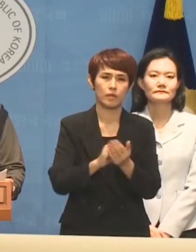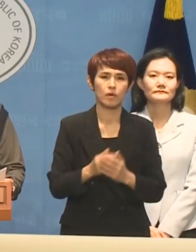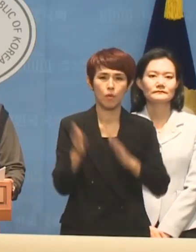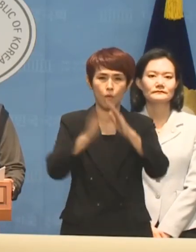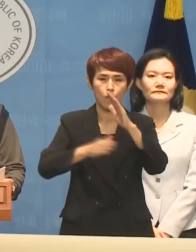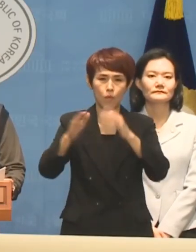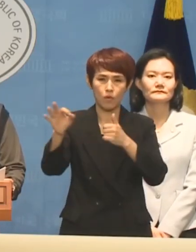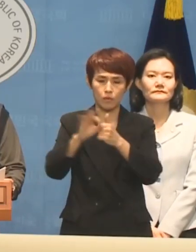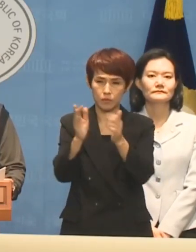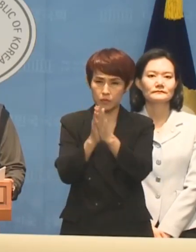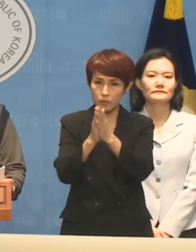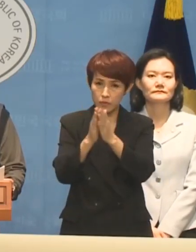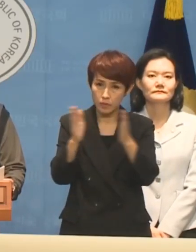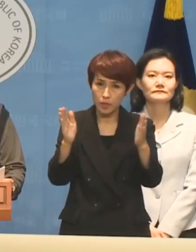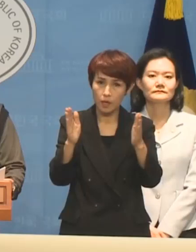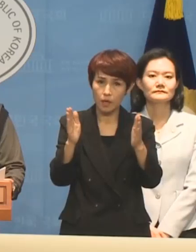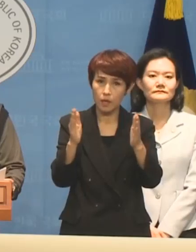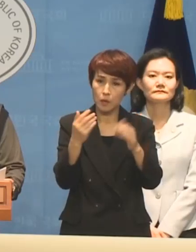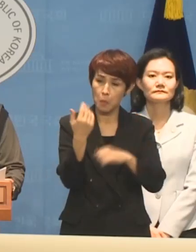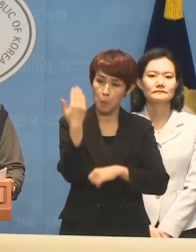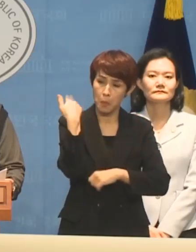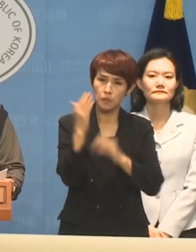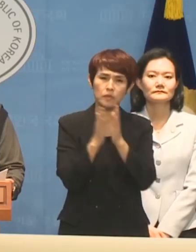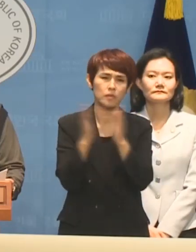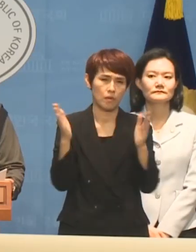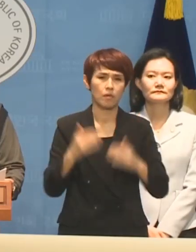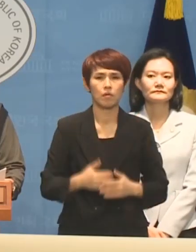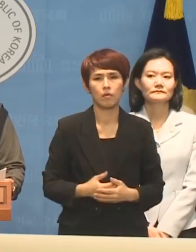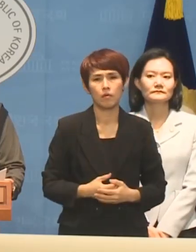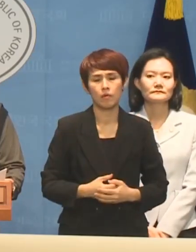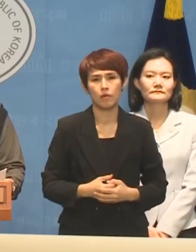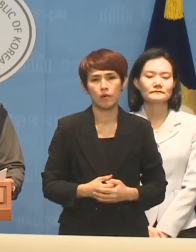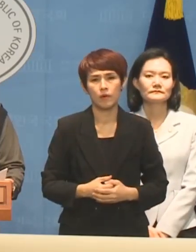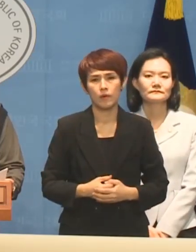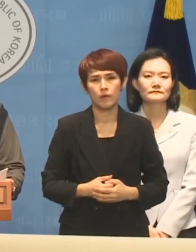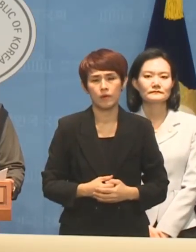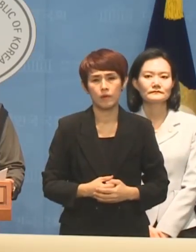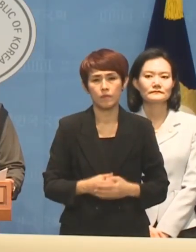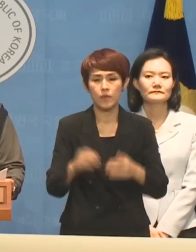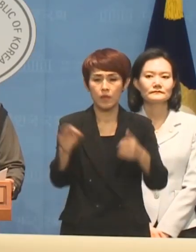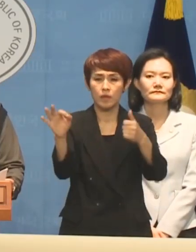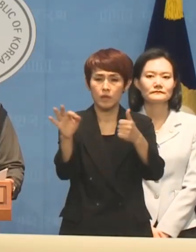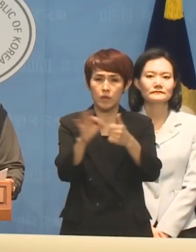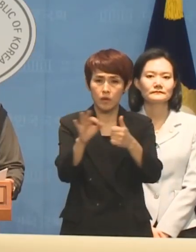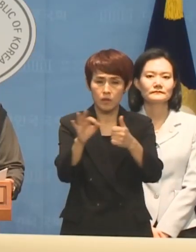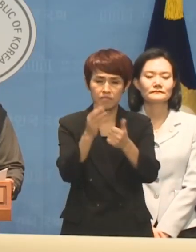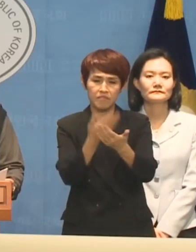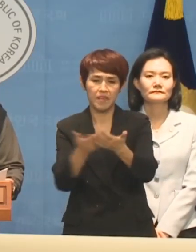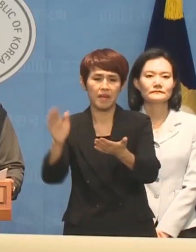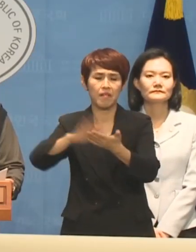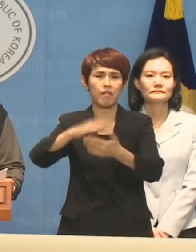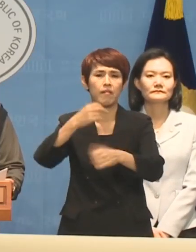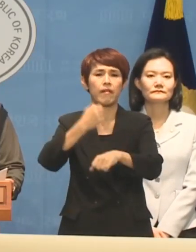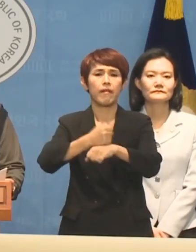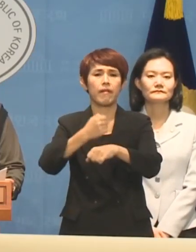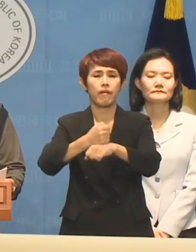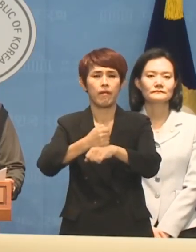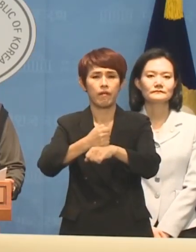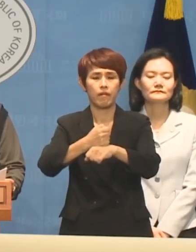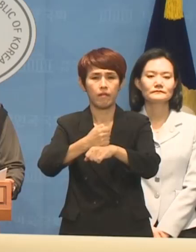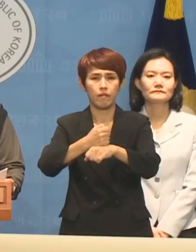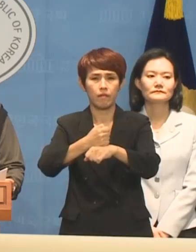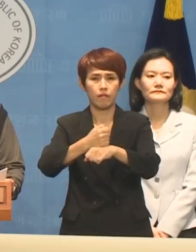지 상대적으로 얼마 되지도 않았을 뿐더러 그동안 연금을 개혁한답시고 보장